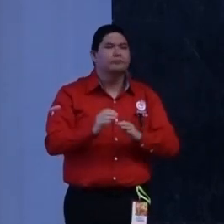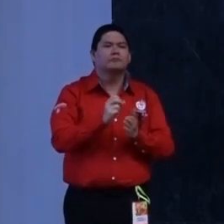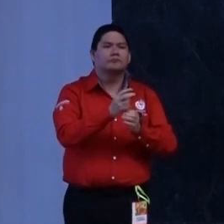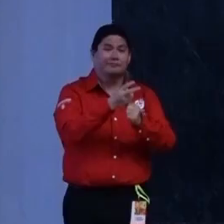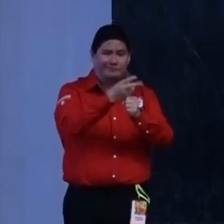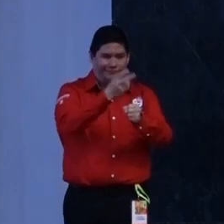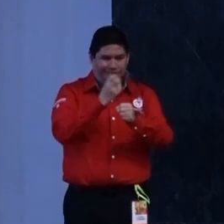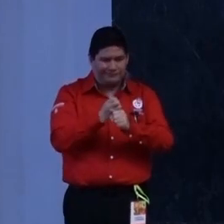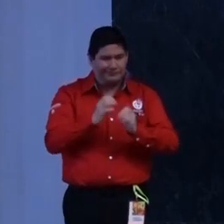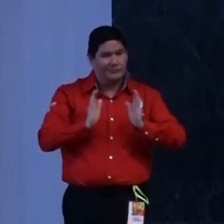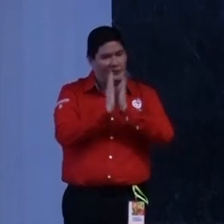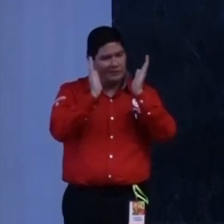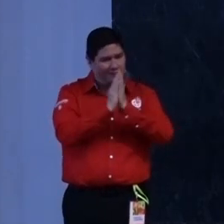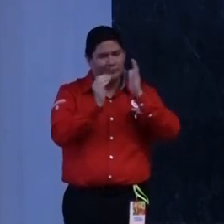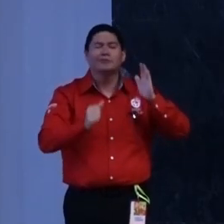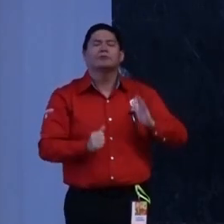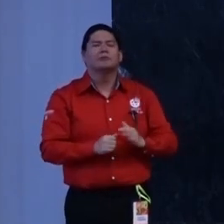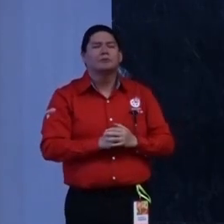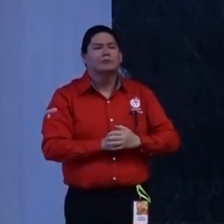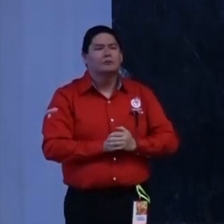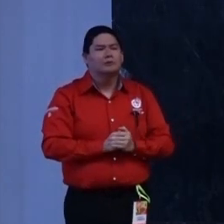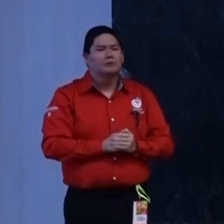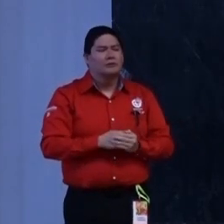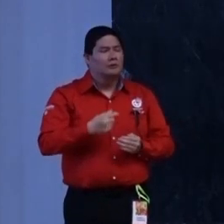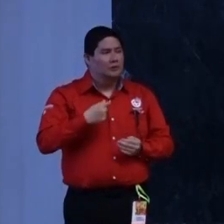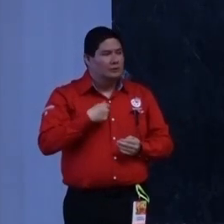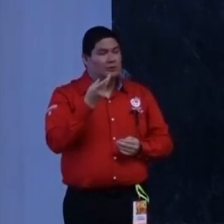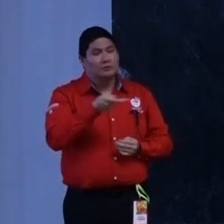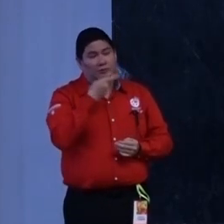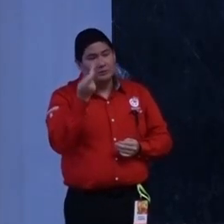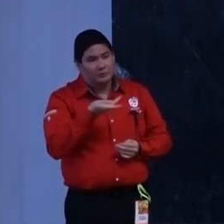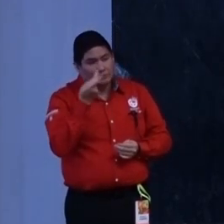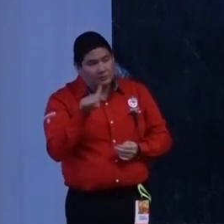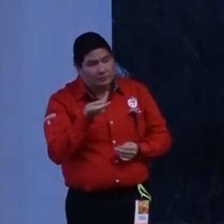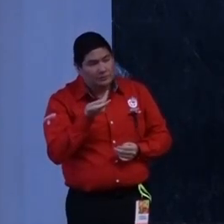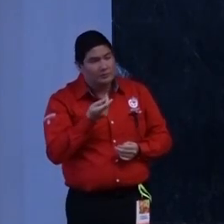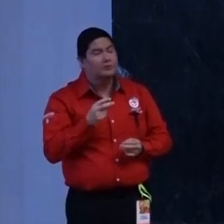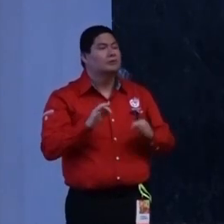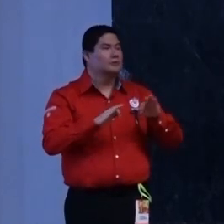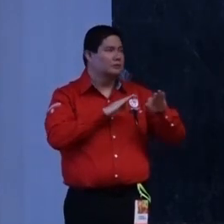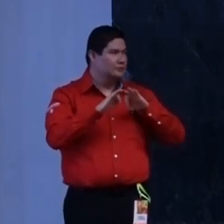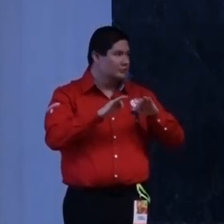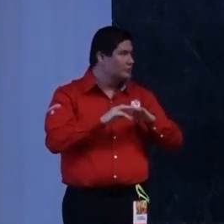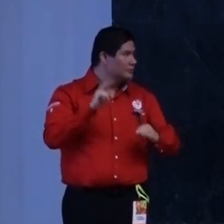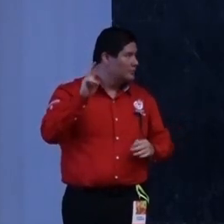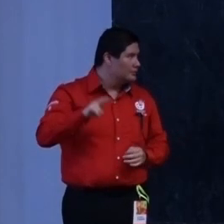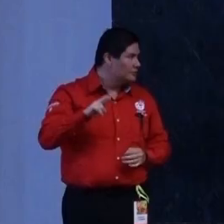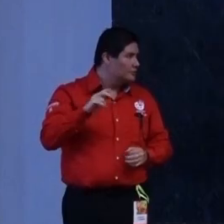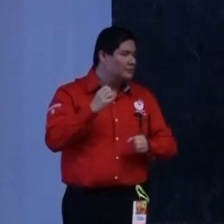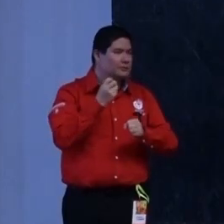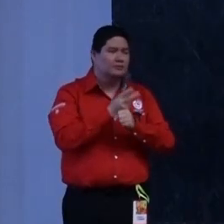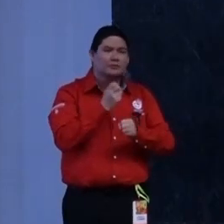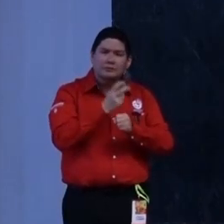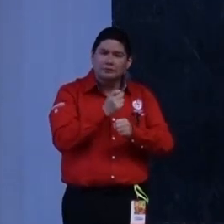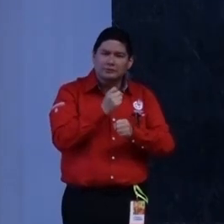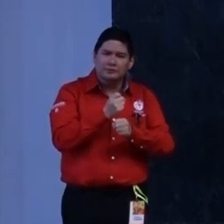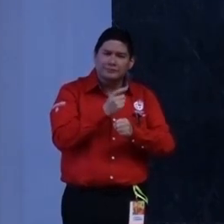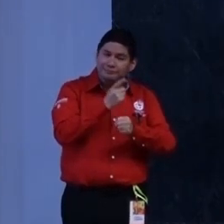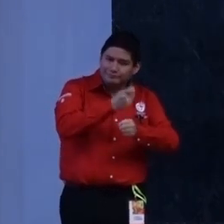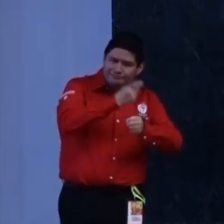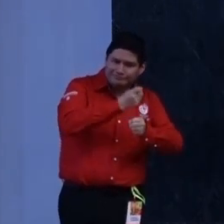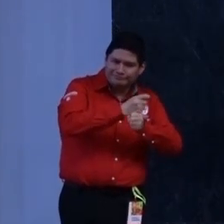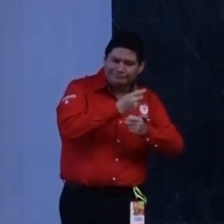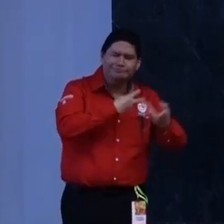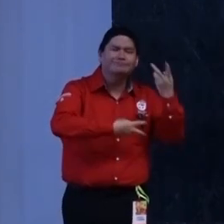invitarme a participar en esta mesa. Yo les voy a hablar de lo que pasa en mi trabajo, pero la verdad es que primero sobre todo vengo